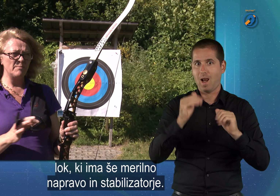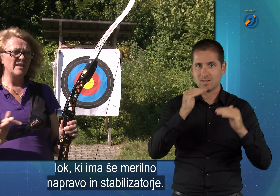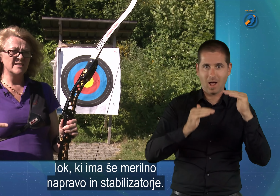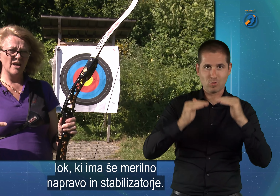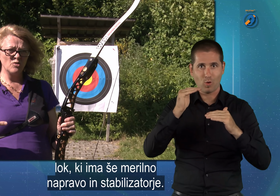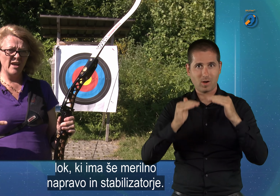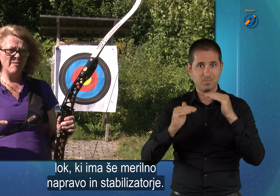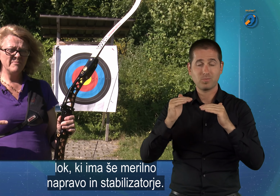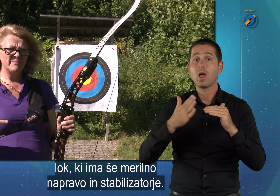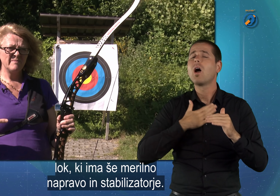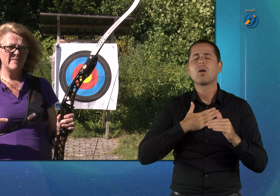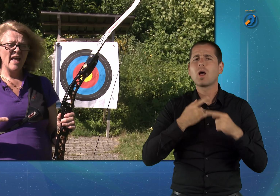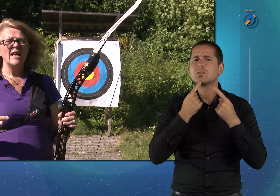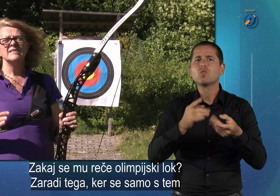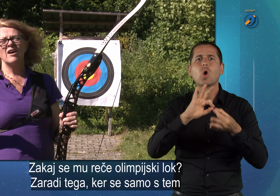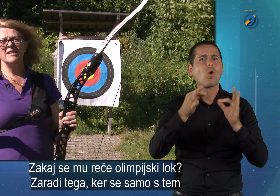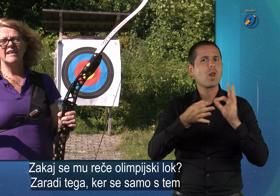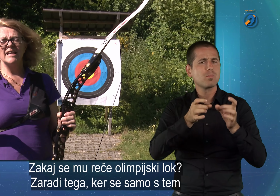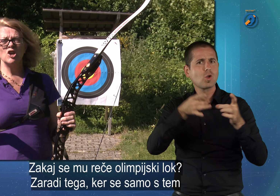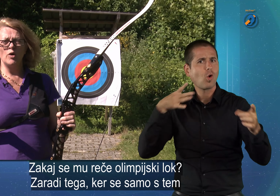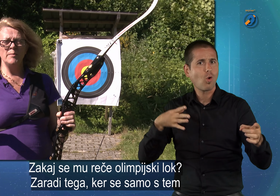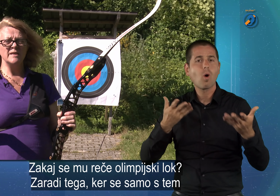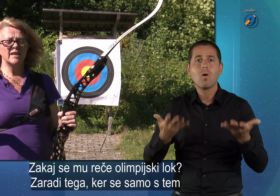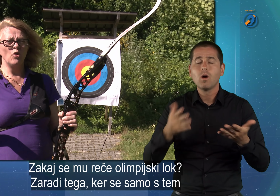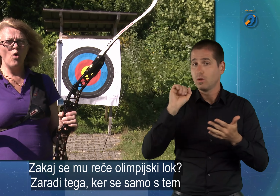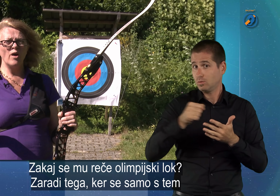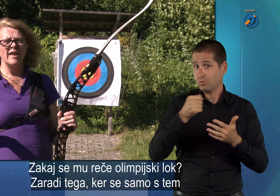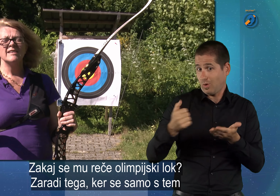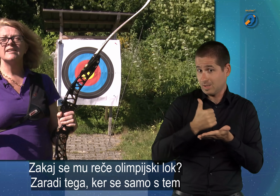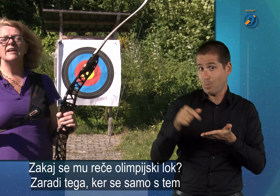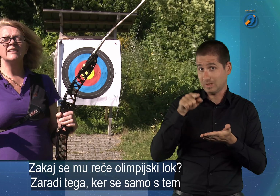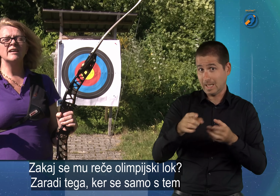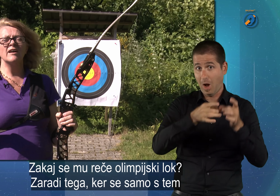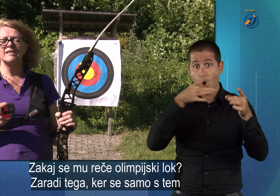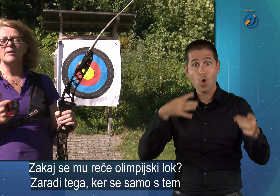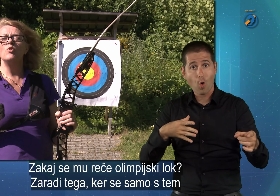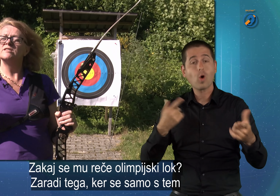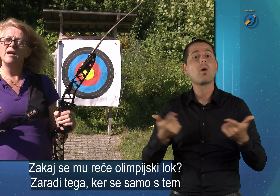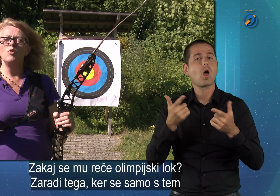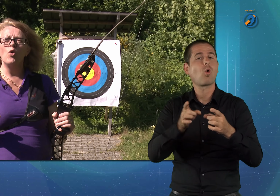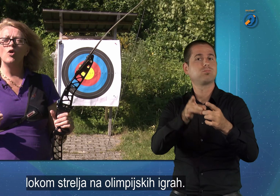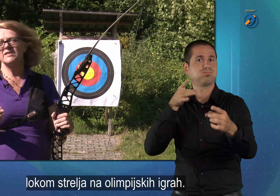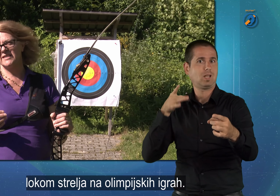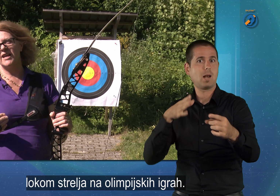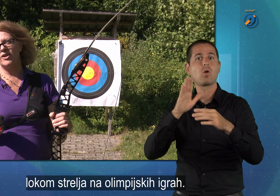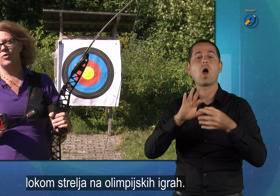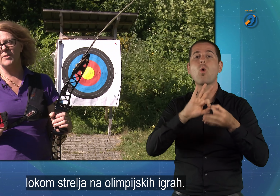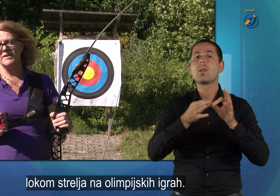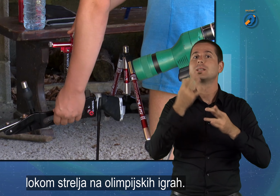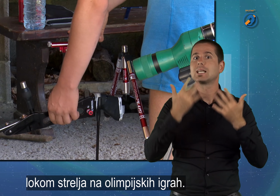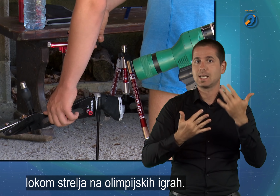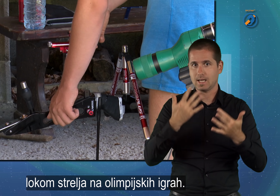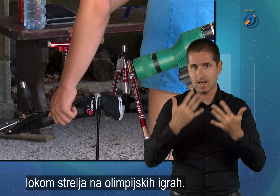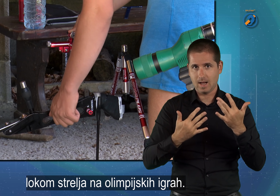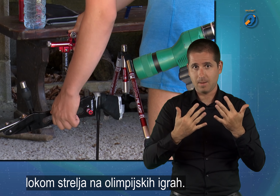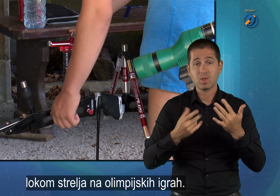in stabilizatorje. Zakaj se reče olimpijski lok? Zaradi tega, ker samo s tem lokom se strelja na